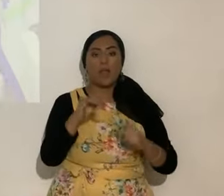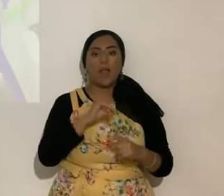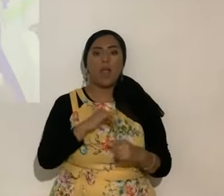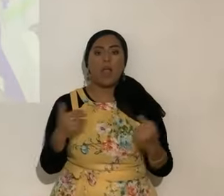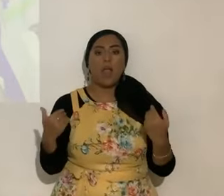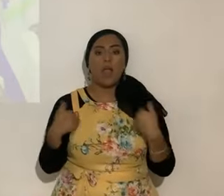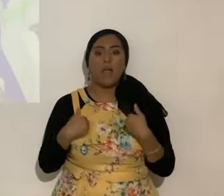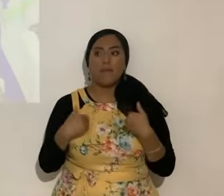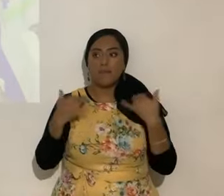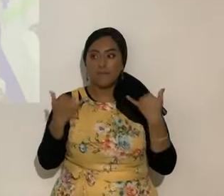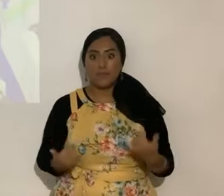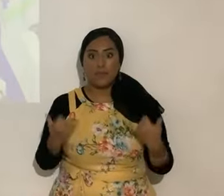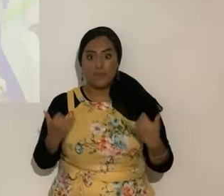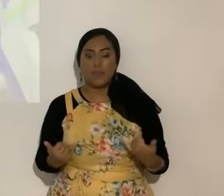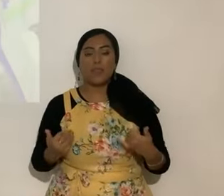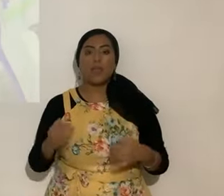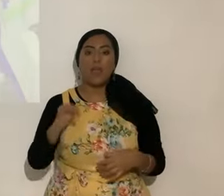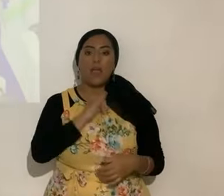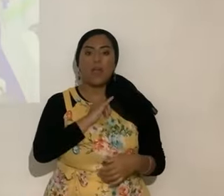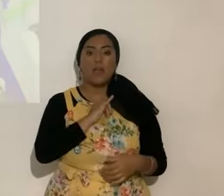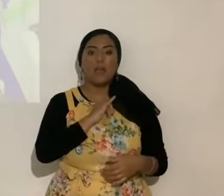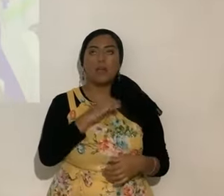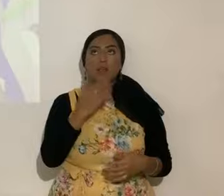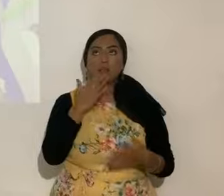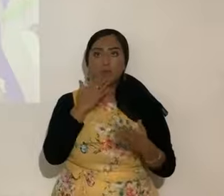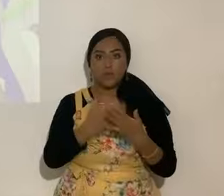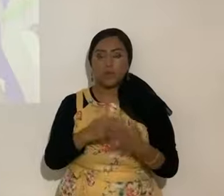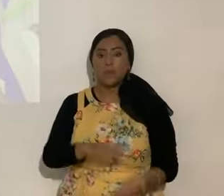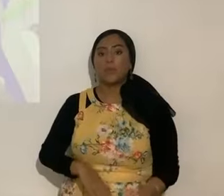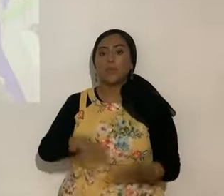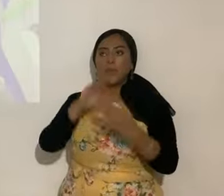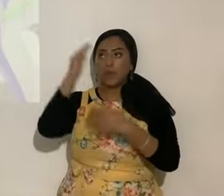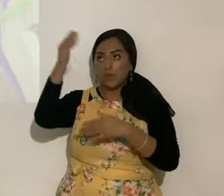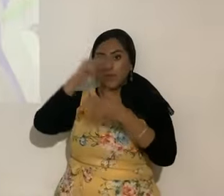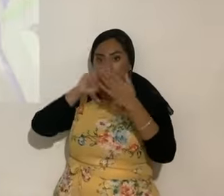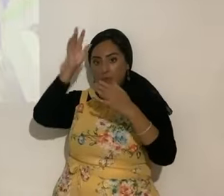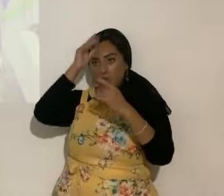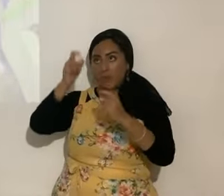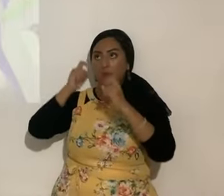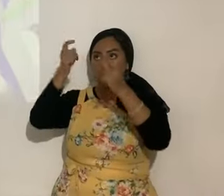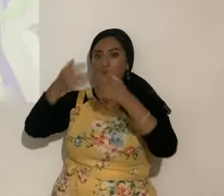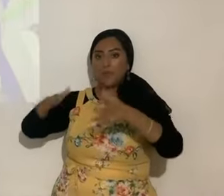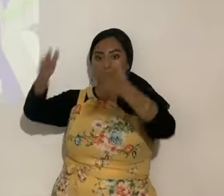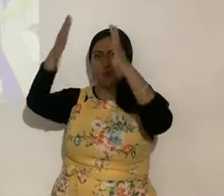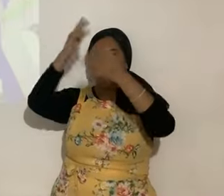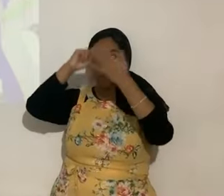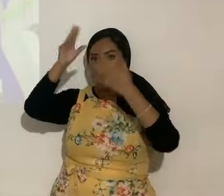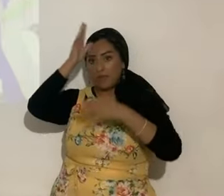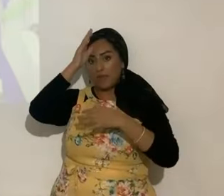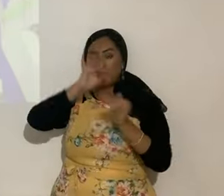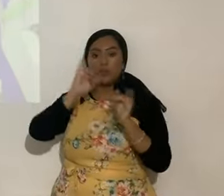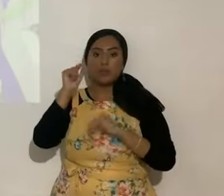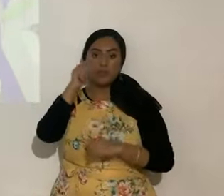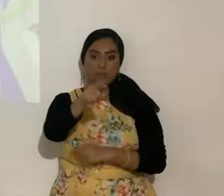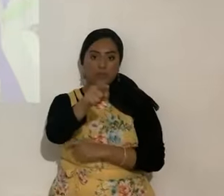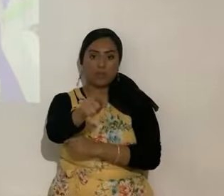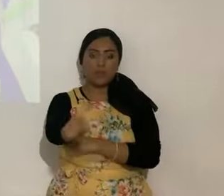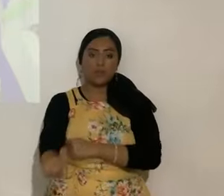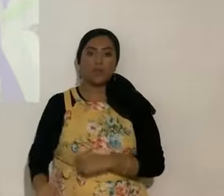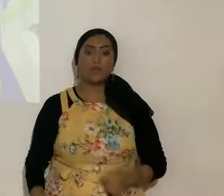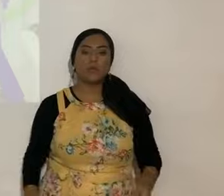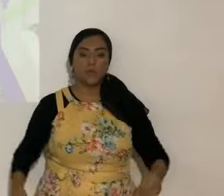ya, hoy, yo? Agradar al Todopoderoso, darle gloria al Eterno, todo igual, entonces,